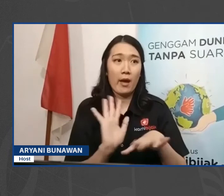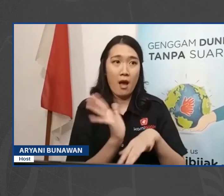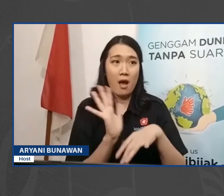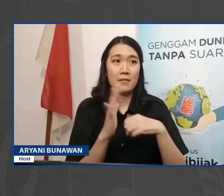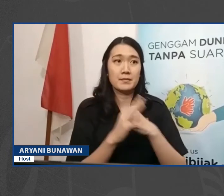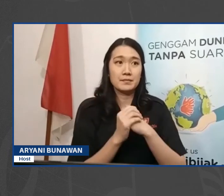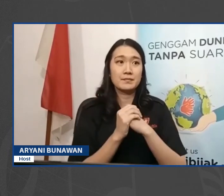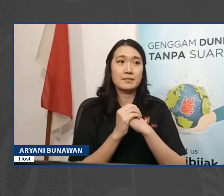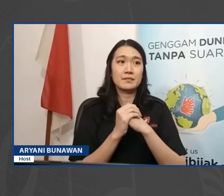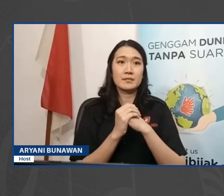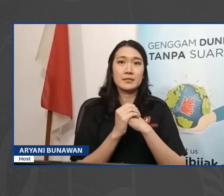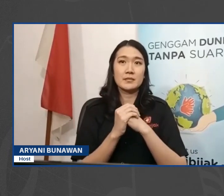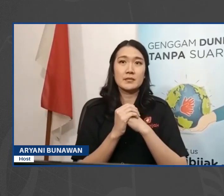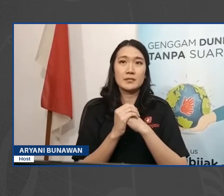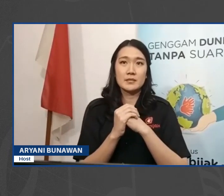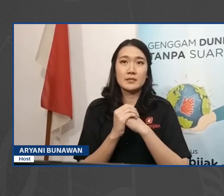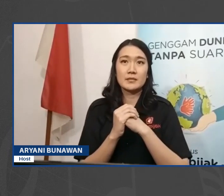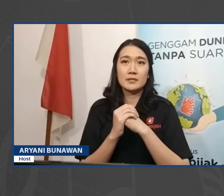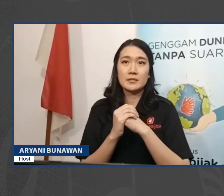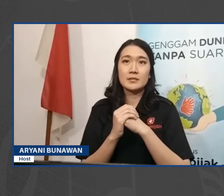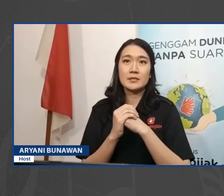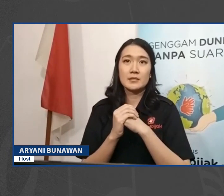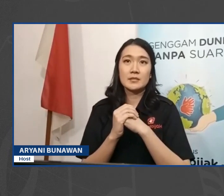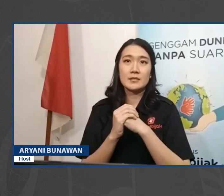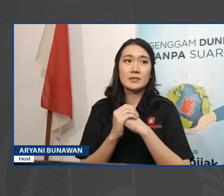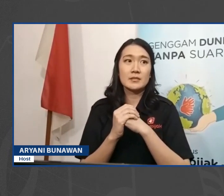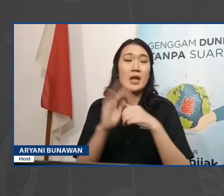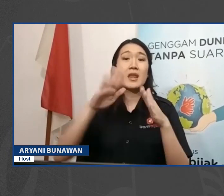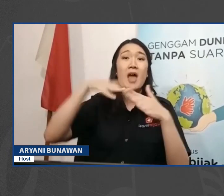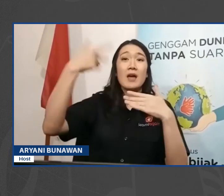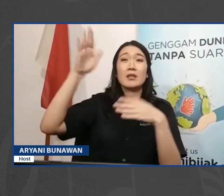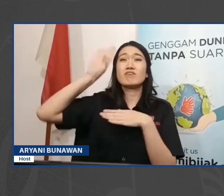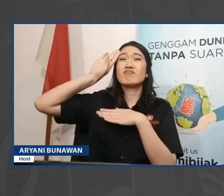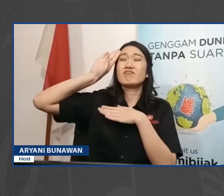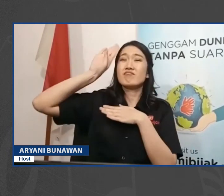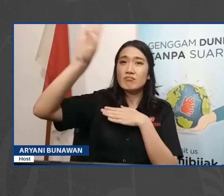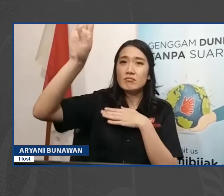Baik, ini saya mau tambah pertanyaannya.